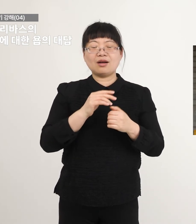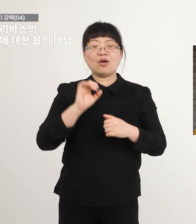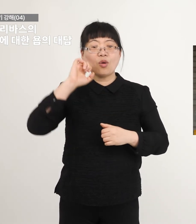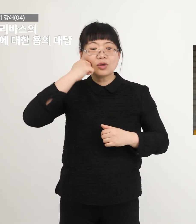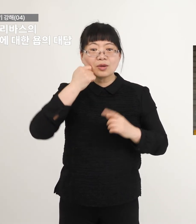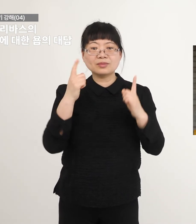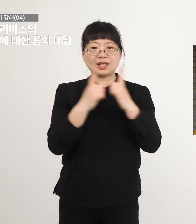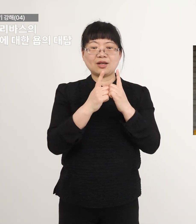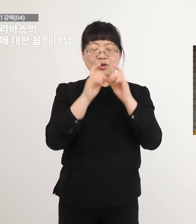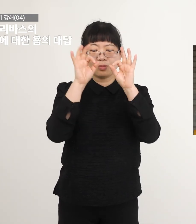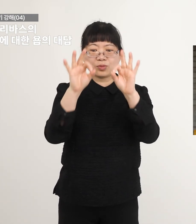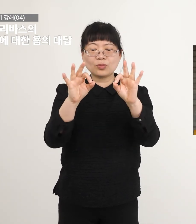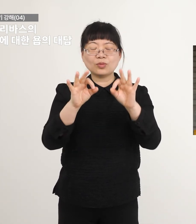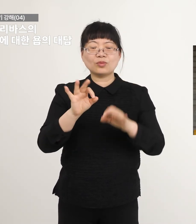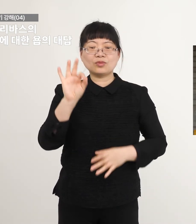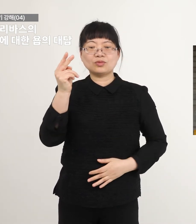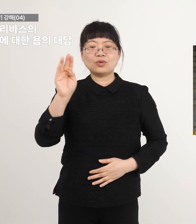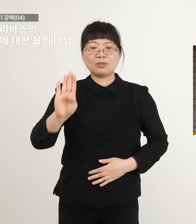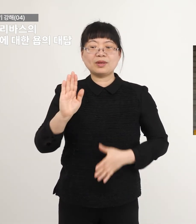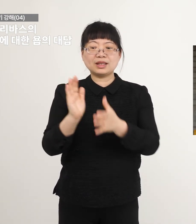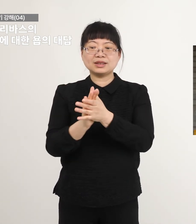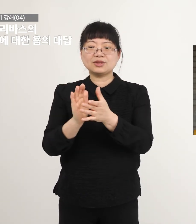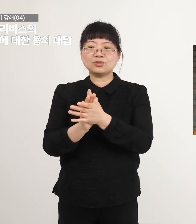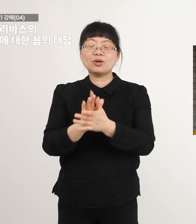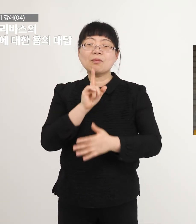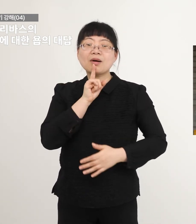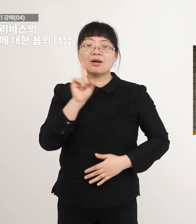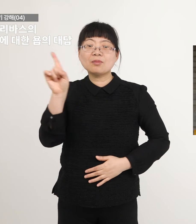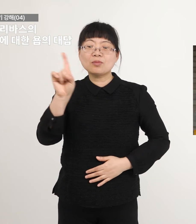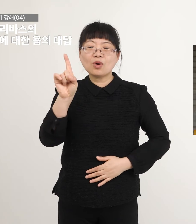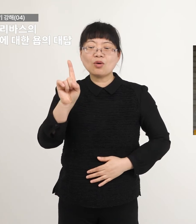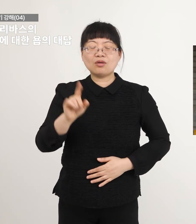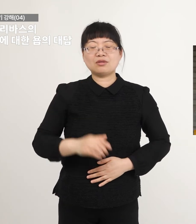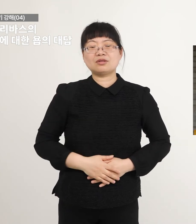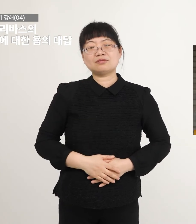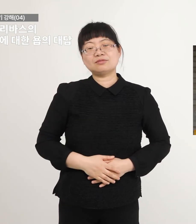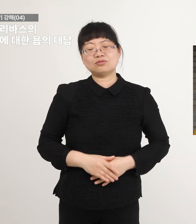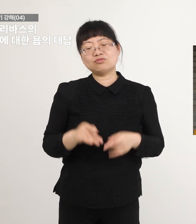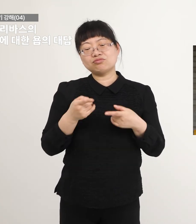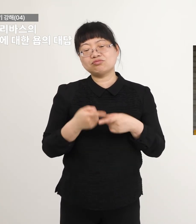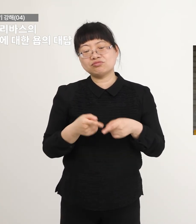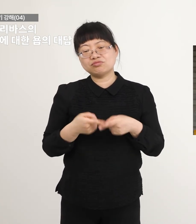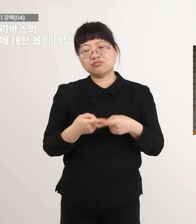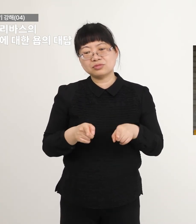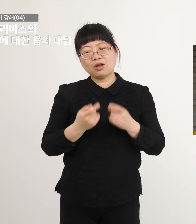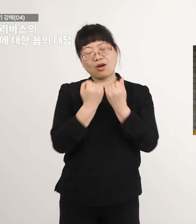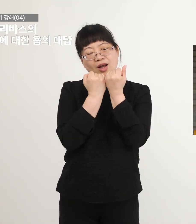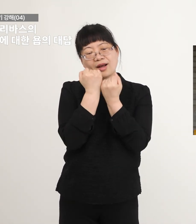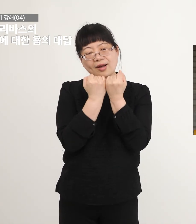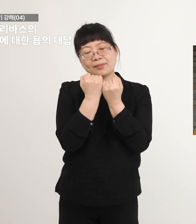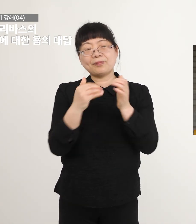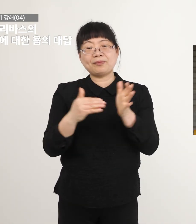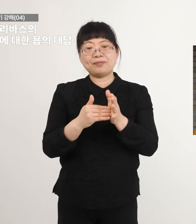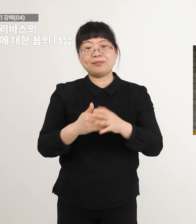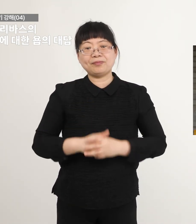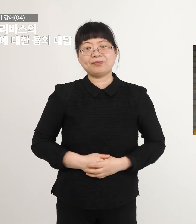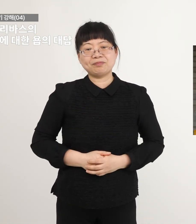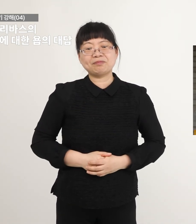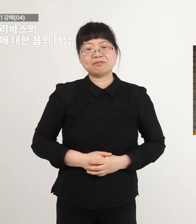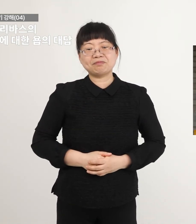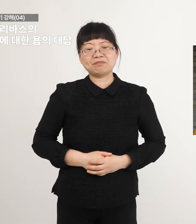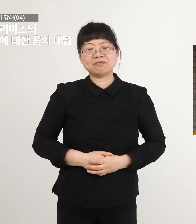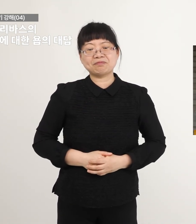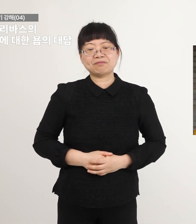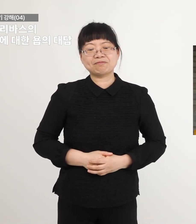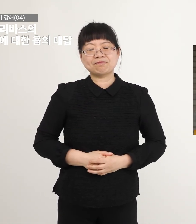놓고 이 욥의 친구들은 뭐 한 거예요? 분석한 거예요. 해석한 거예요. 재단한